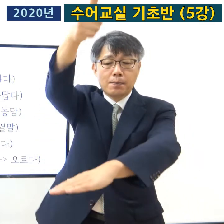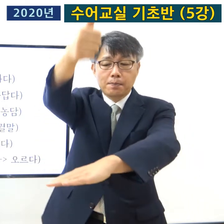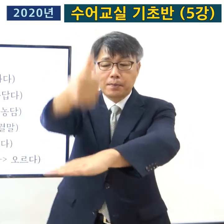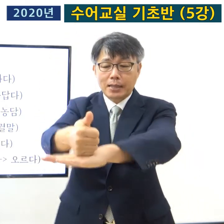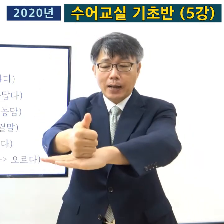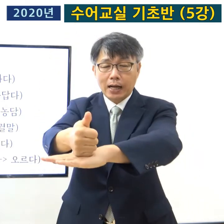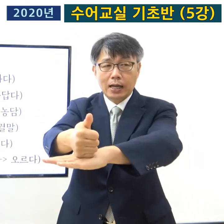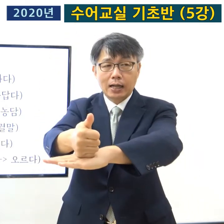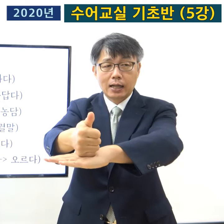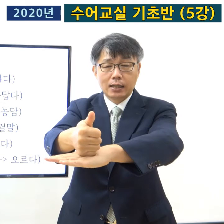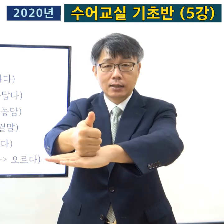마지막